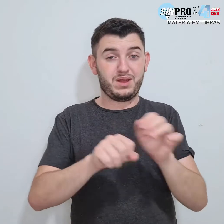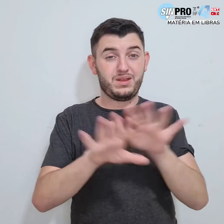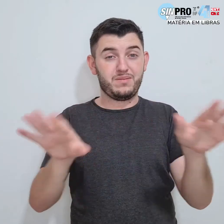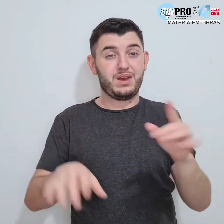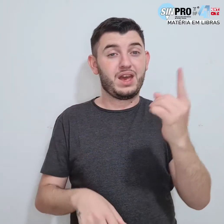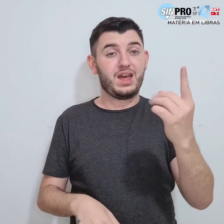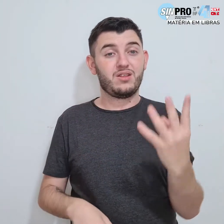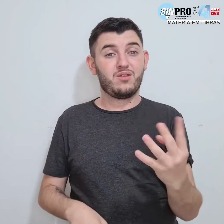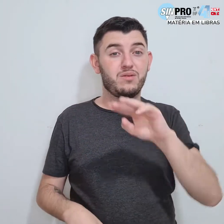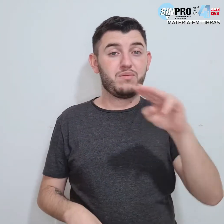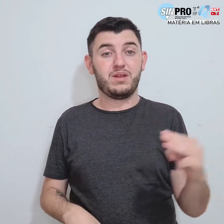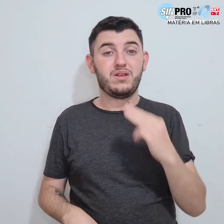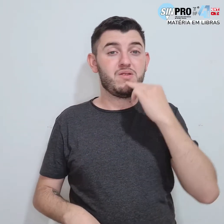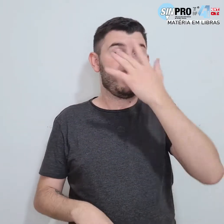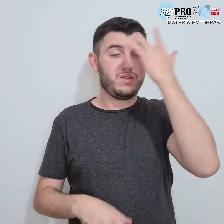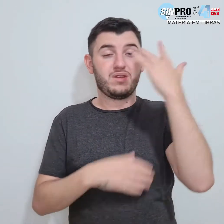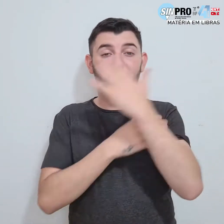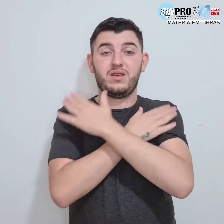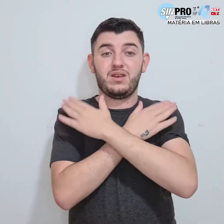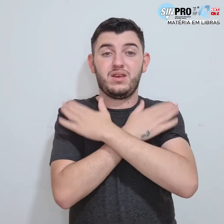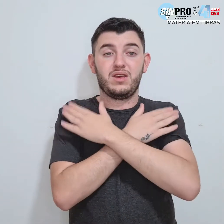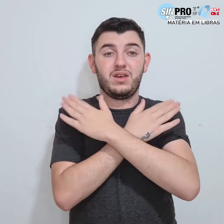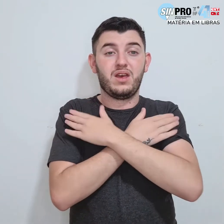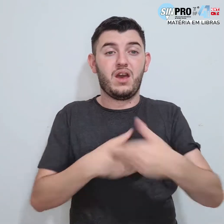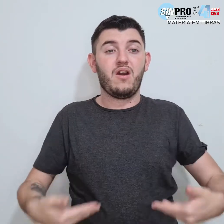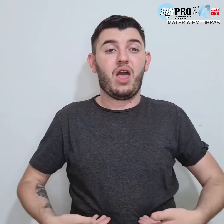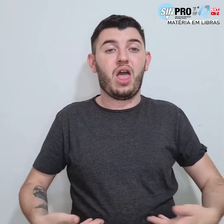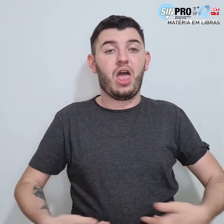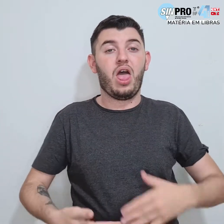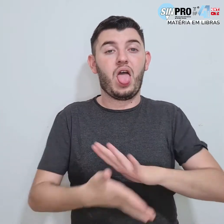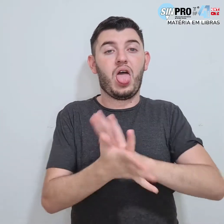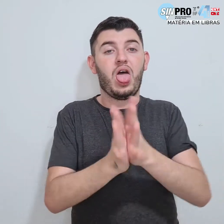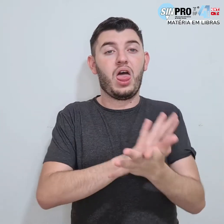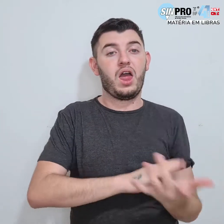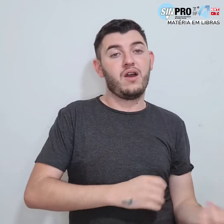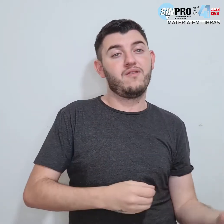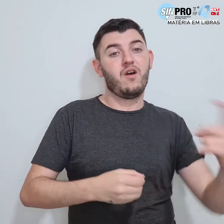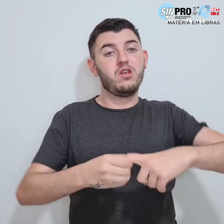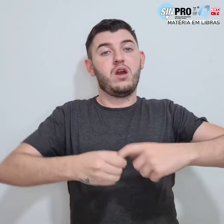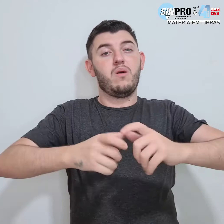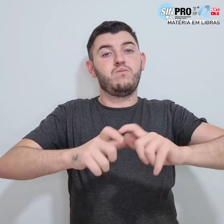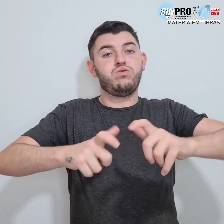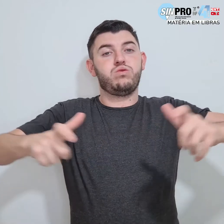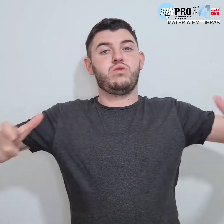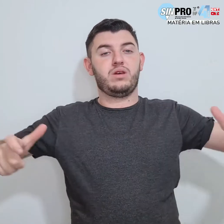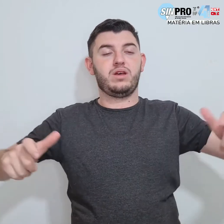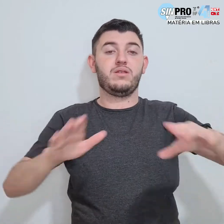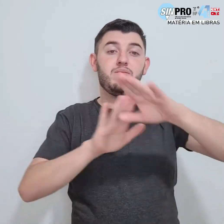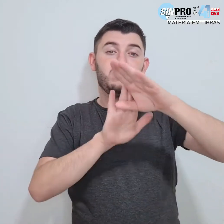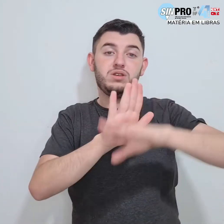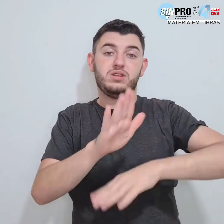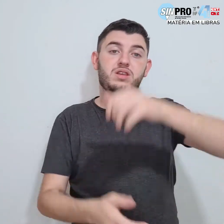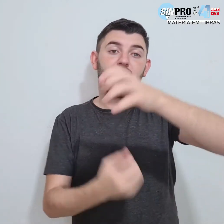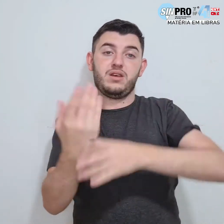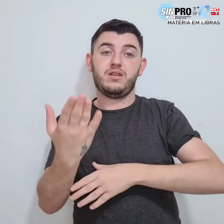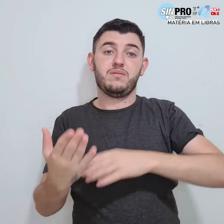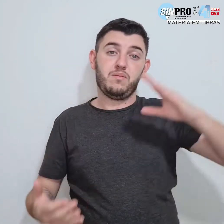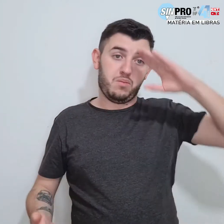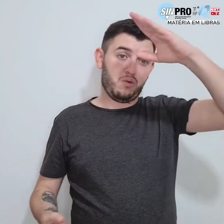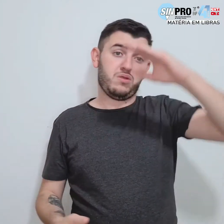milhões de desempregados e a volta da miséria e da fome, as políticas implementadas pelo presidente Bolsonaro